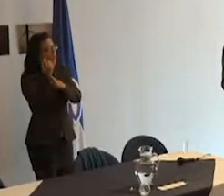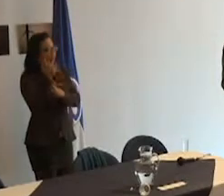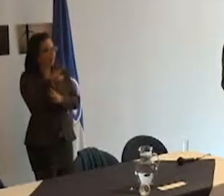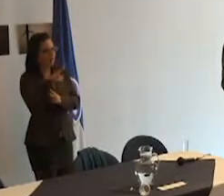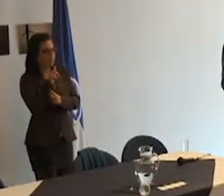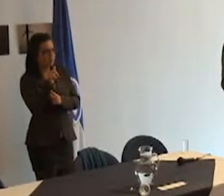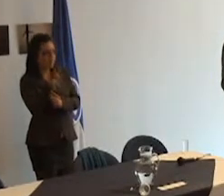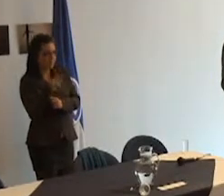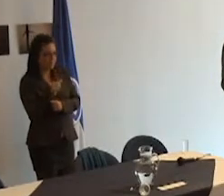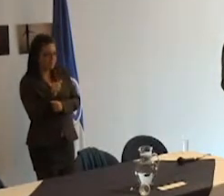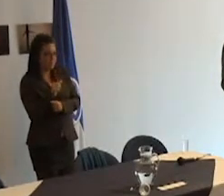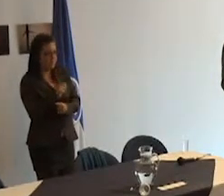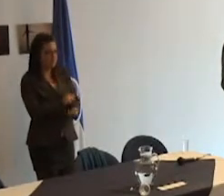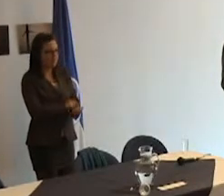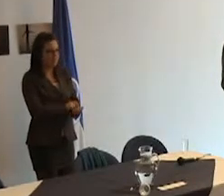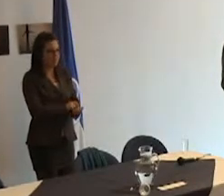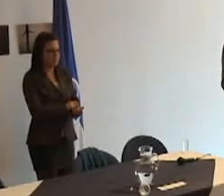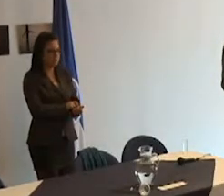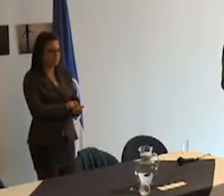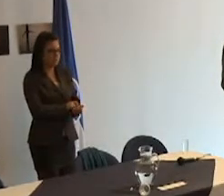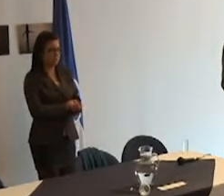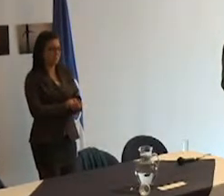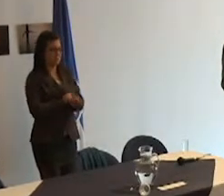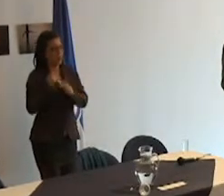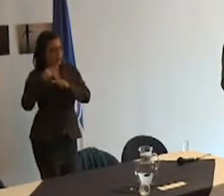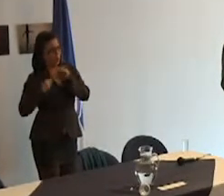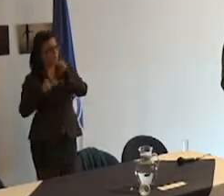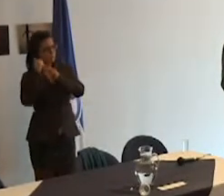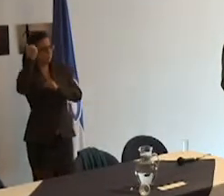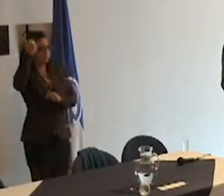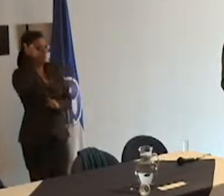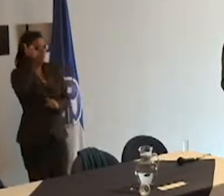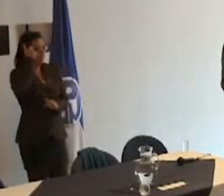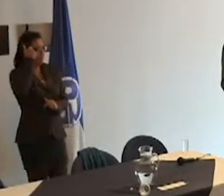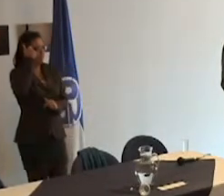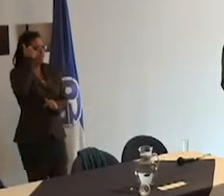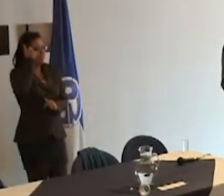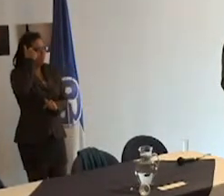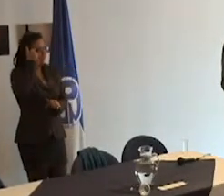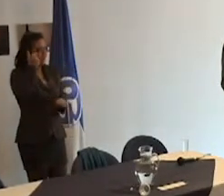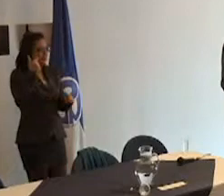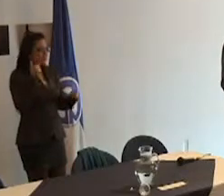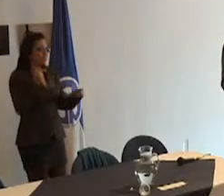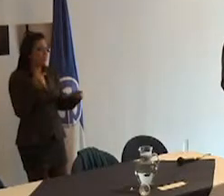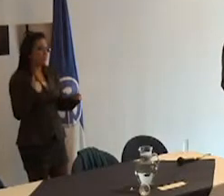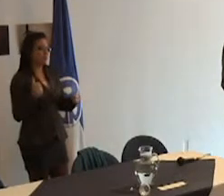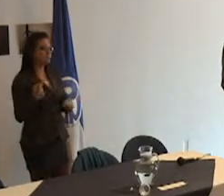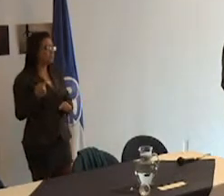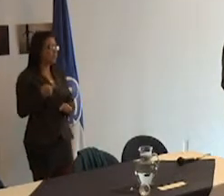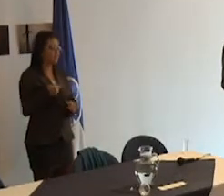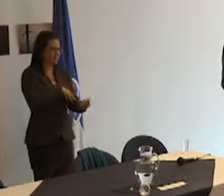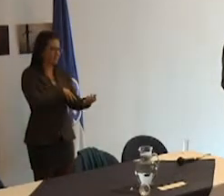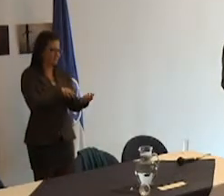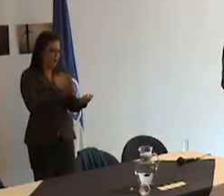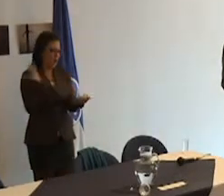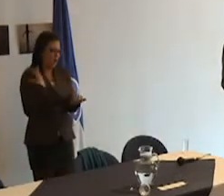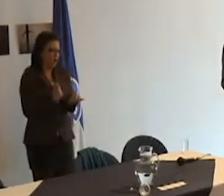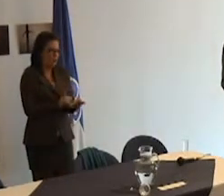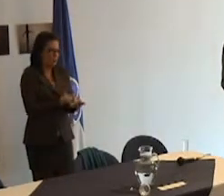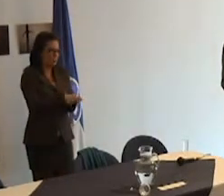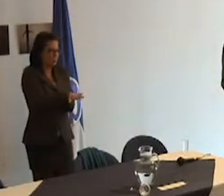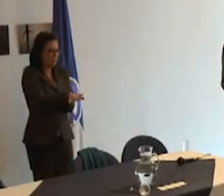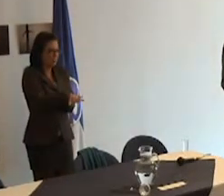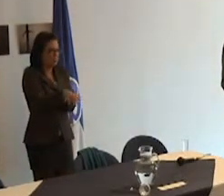una construcción mental que expresa la experiencia básica de la dominación colonial y que